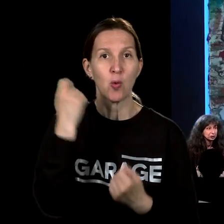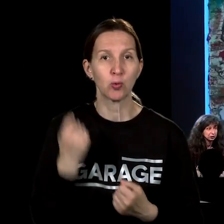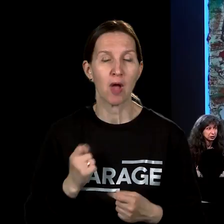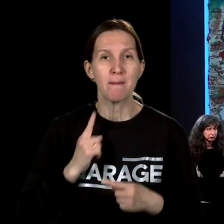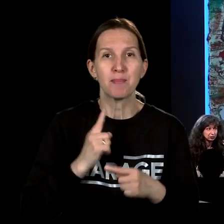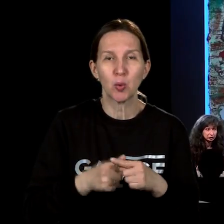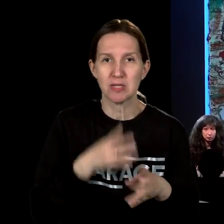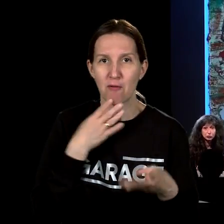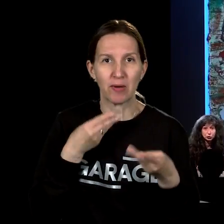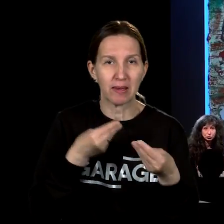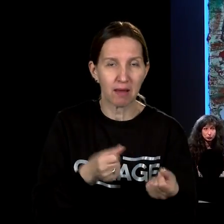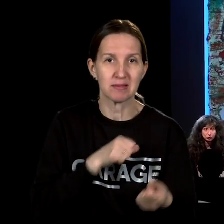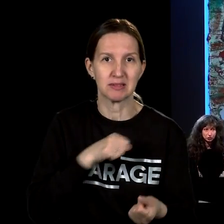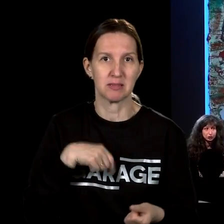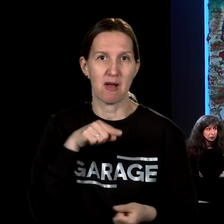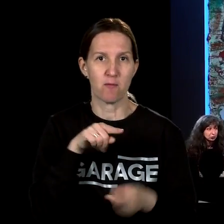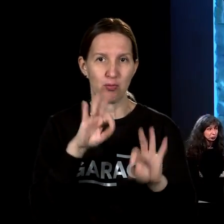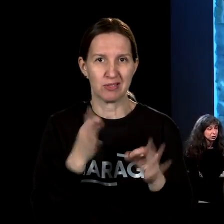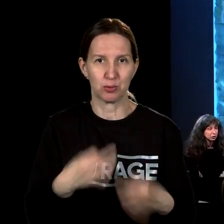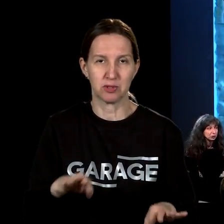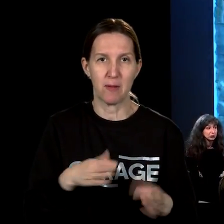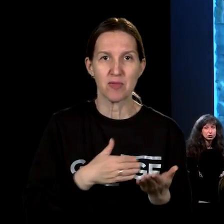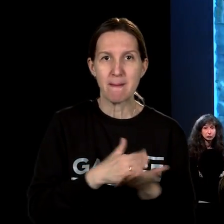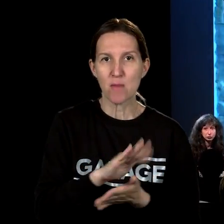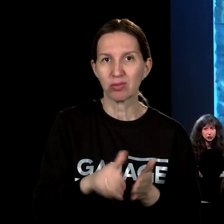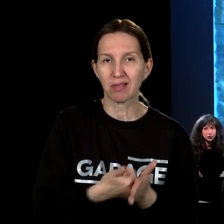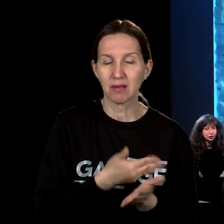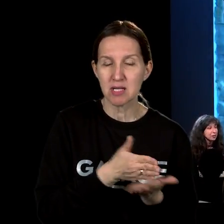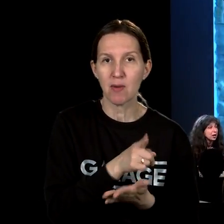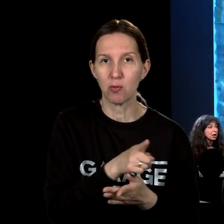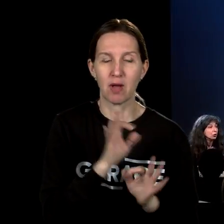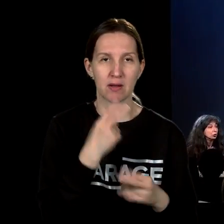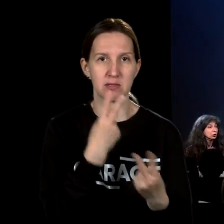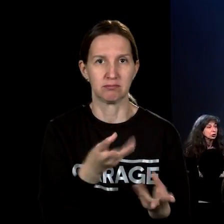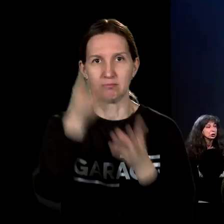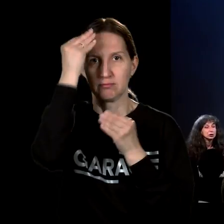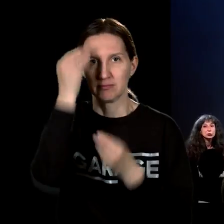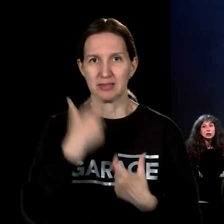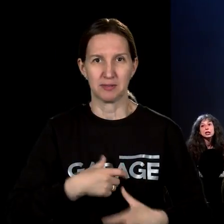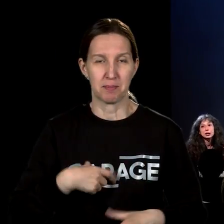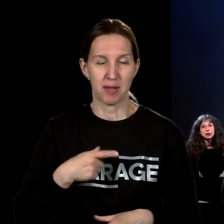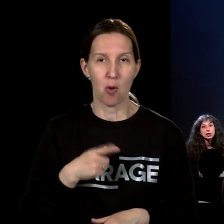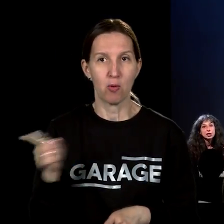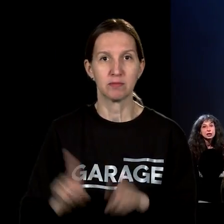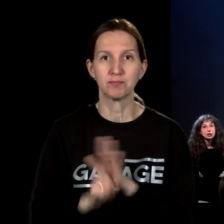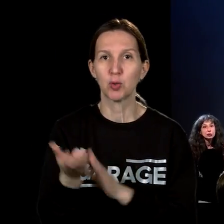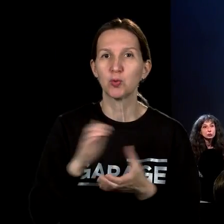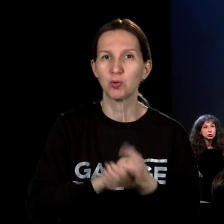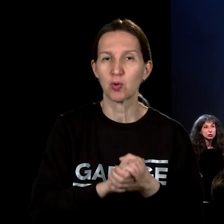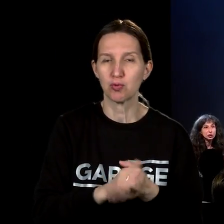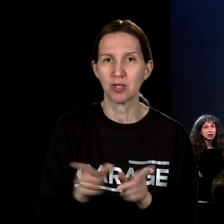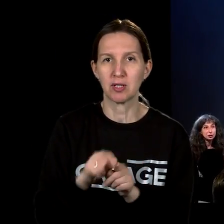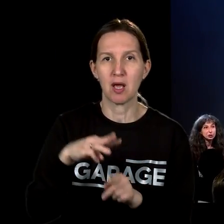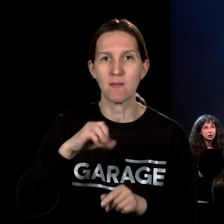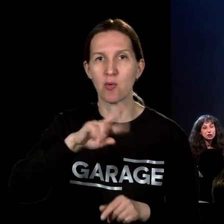говоря, самого искусства модернизма, которое он открывает в Париже. Он дружит с Модильяне, и